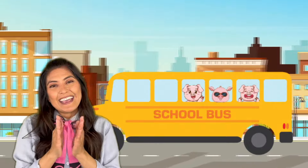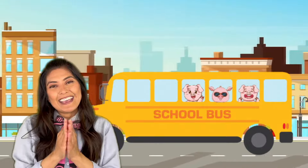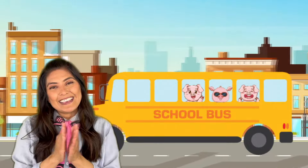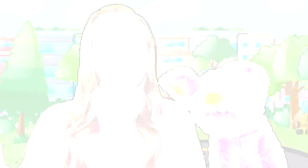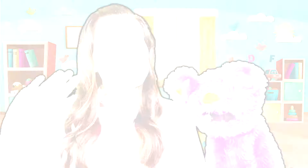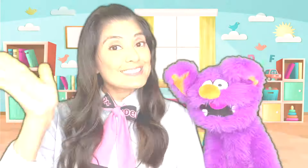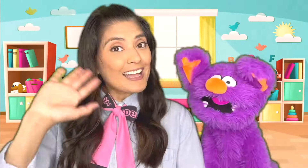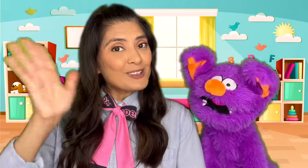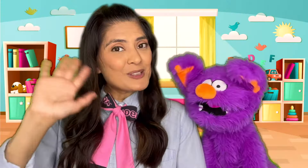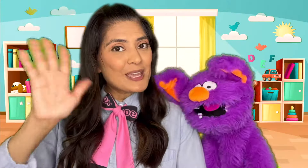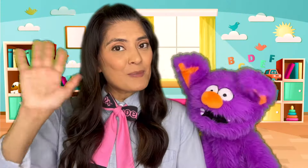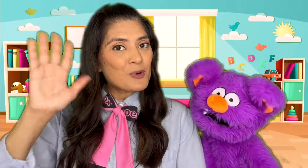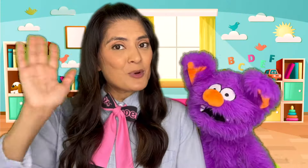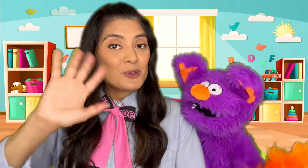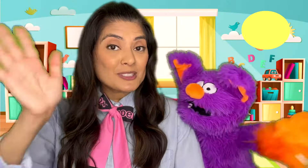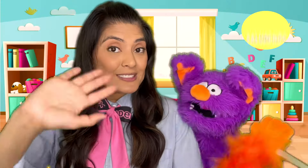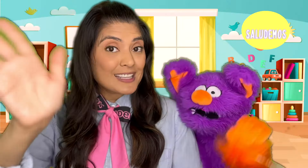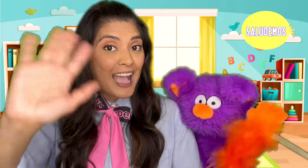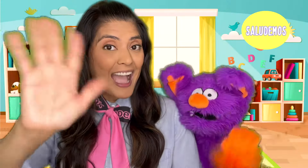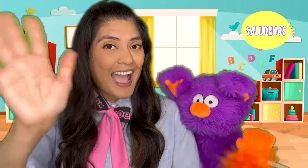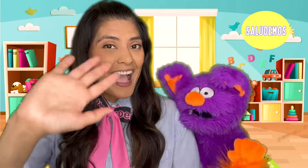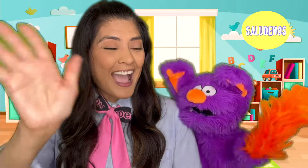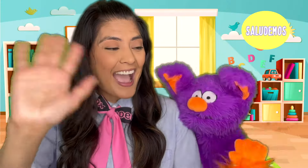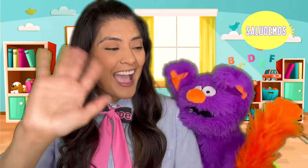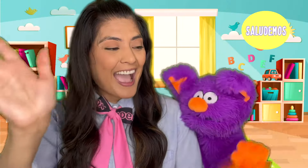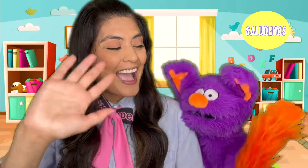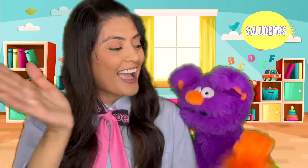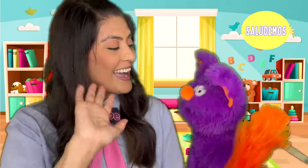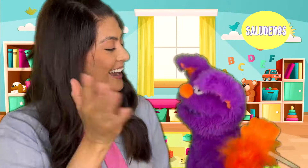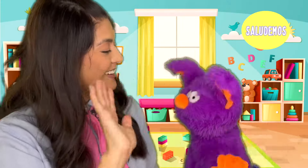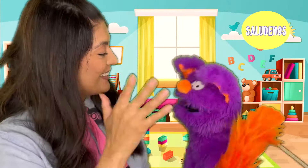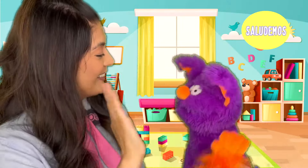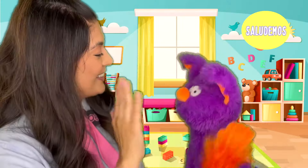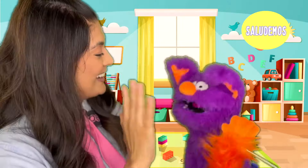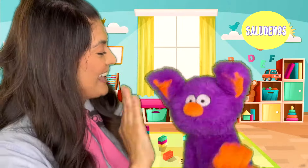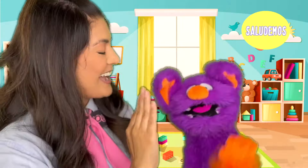¡Yay! Saludemos. Saludar. Hola. Hola.